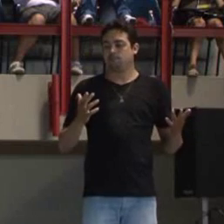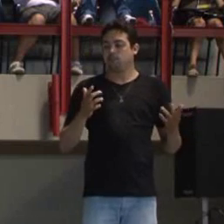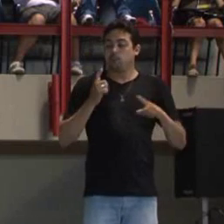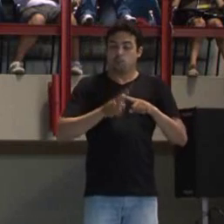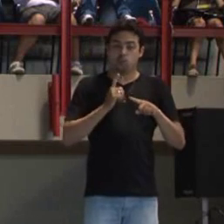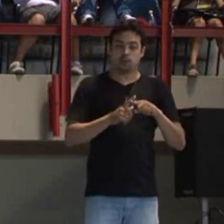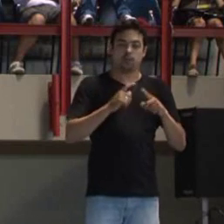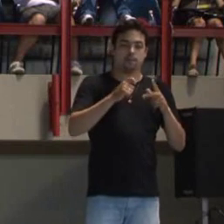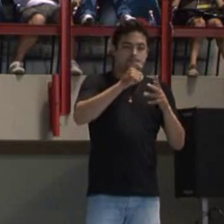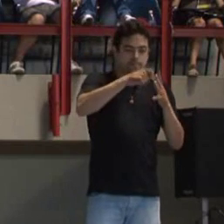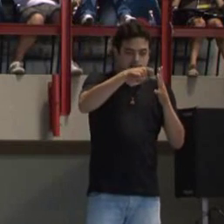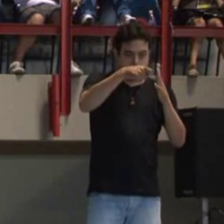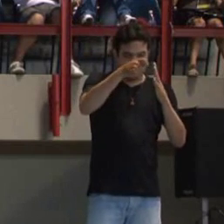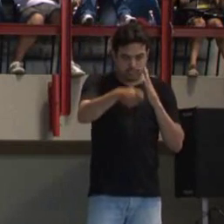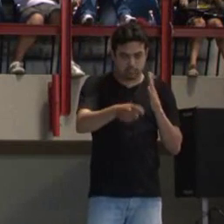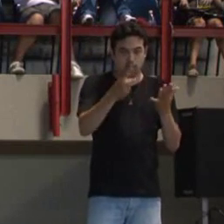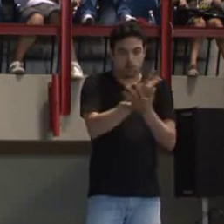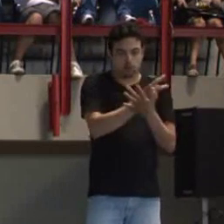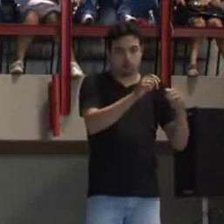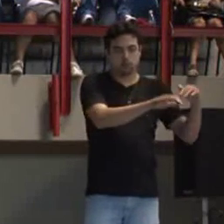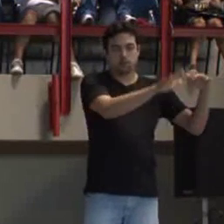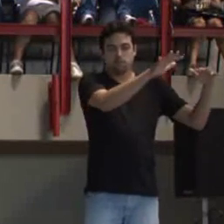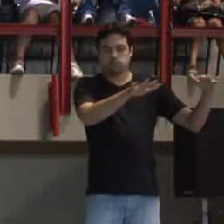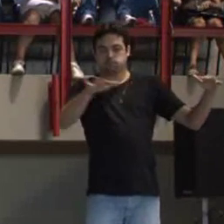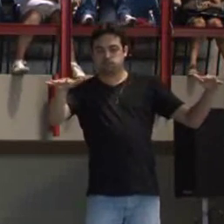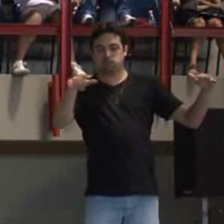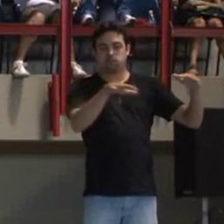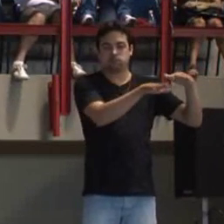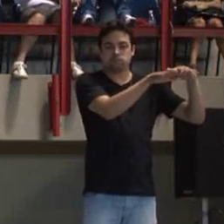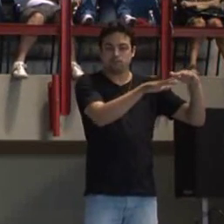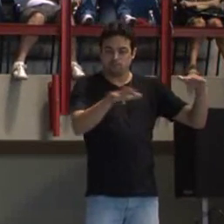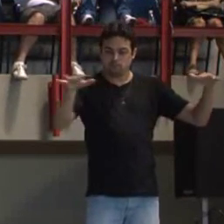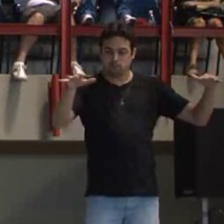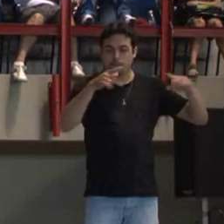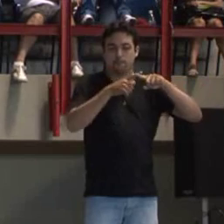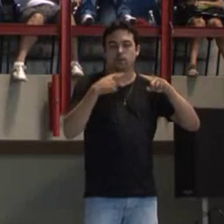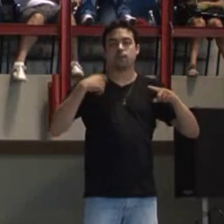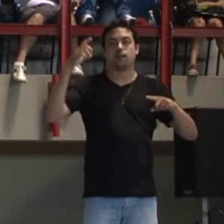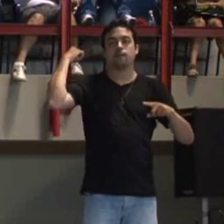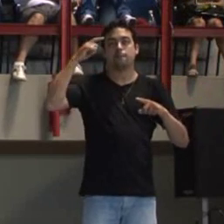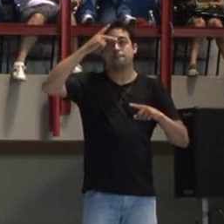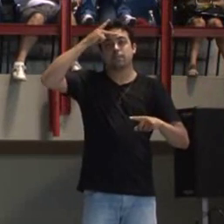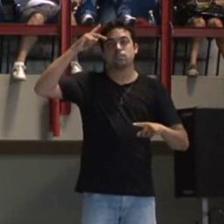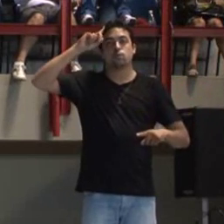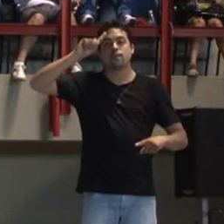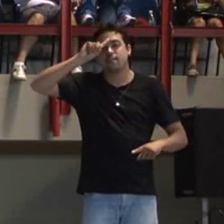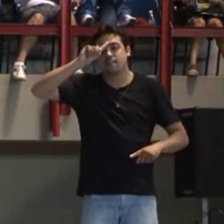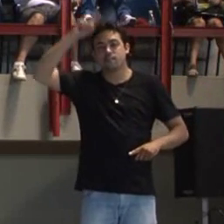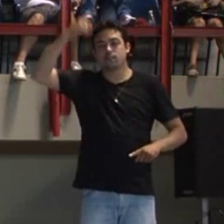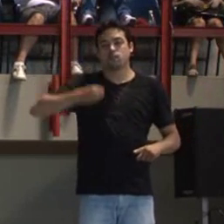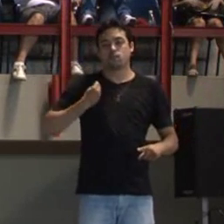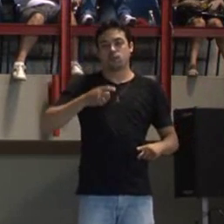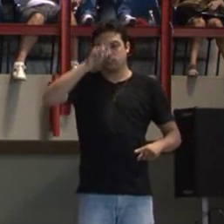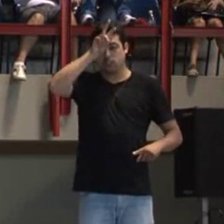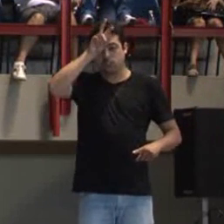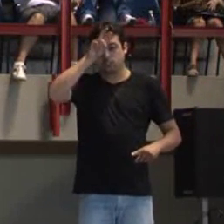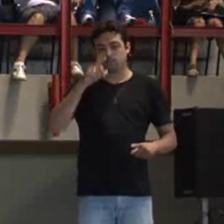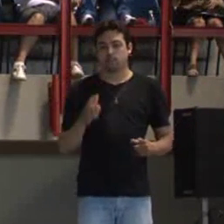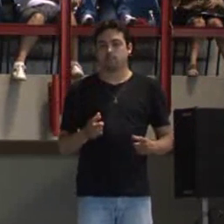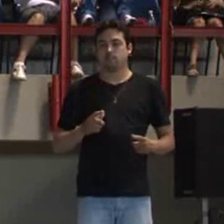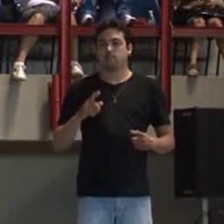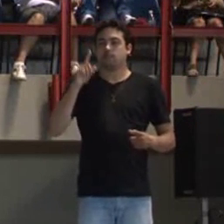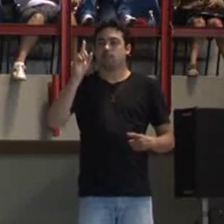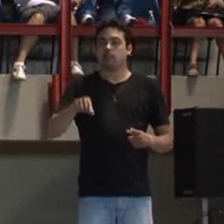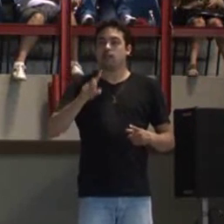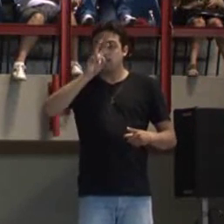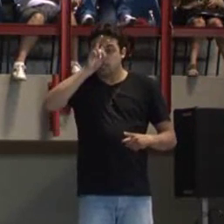cada tantos meses acontece isso, até porque não existe meses, né? O ser humano teve que fazer uma coisa para sobreviver no Egito, sabe o quê? Foi o